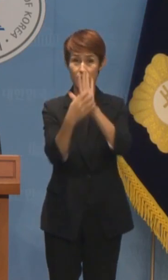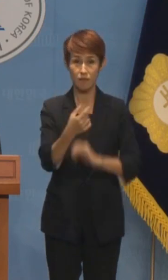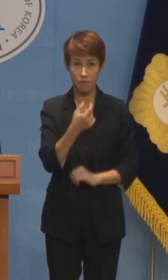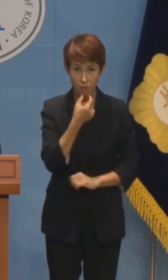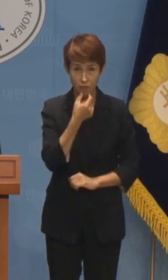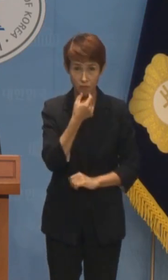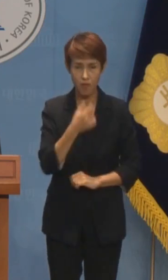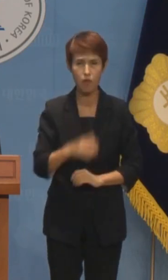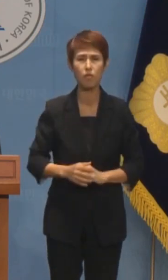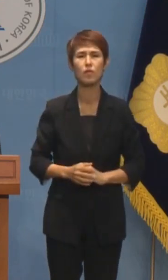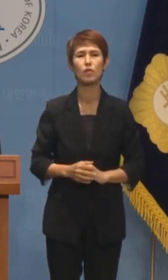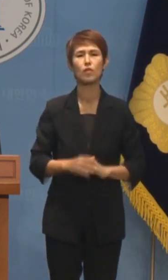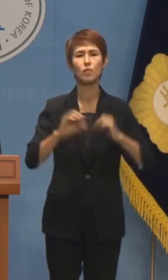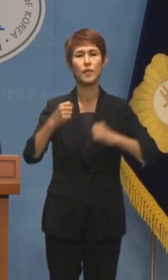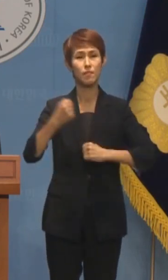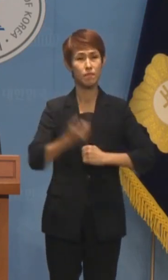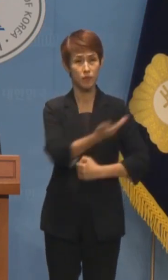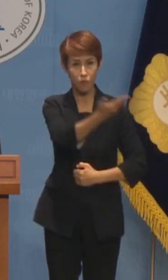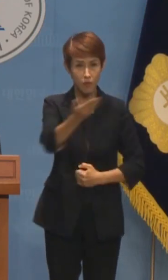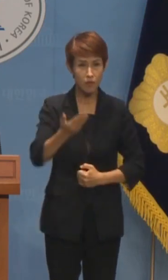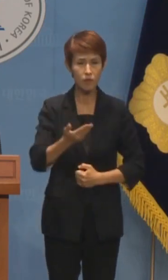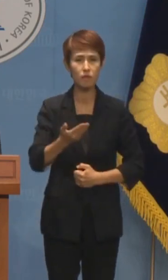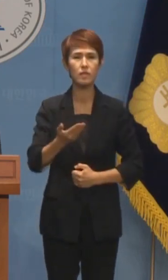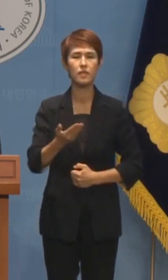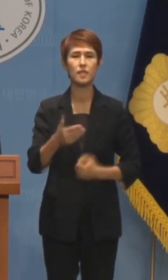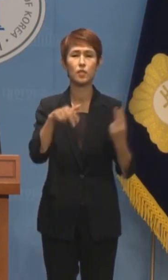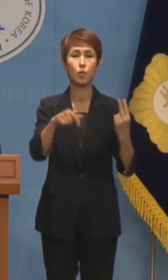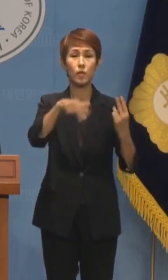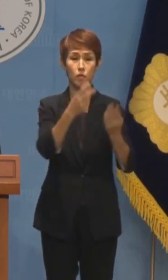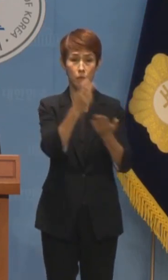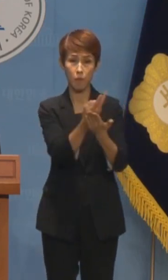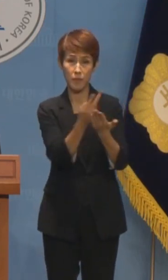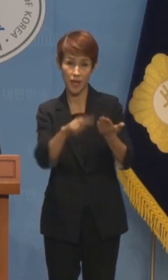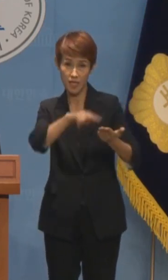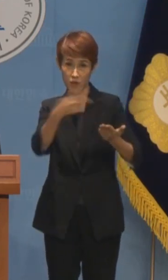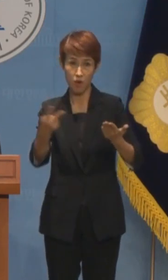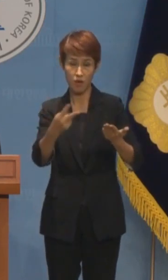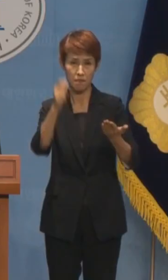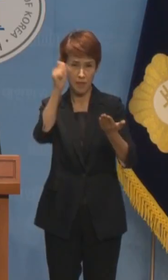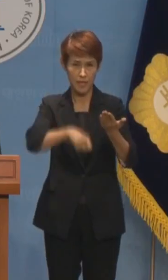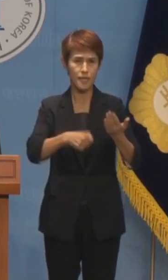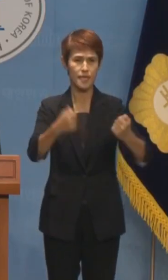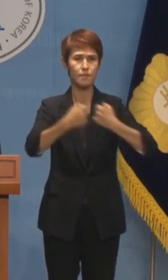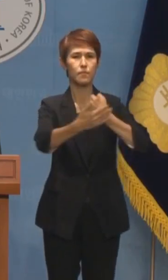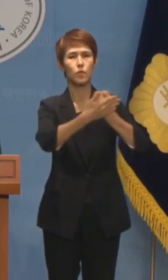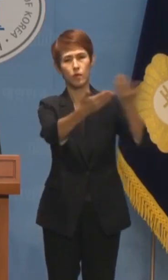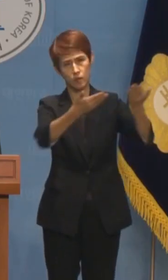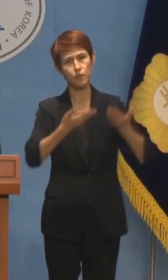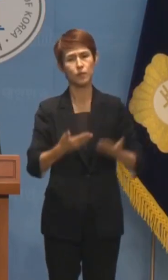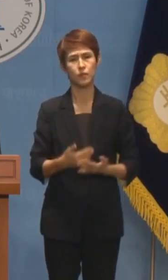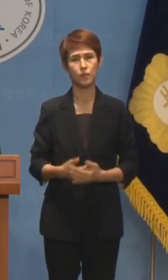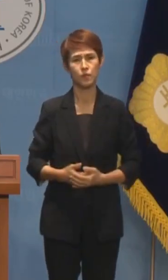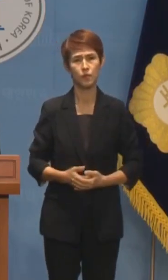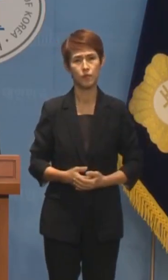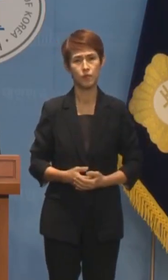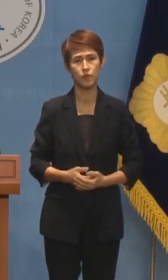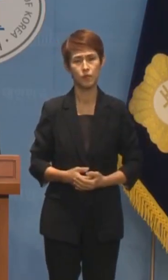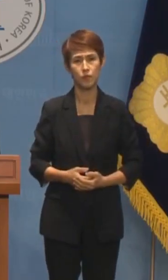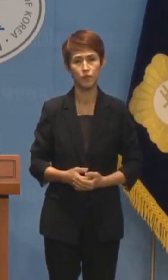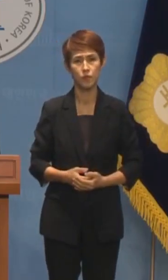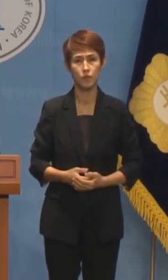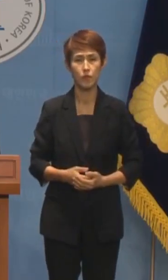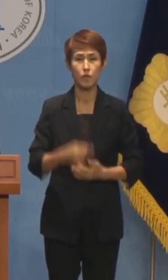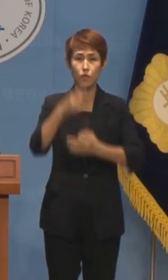않으려면 국민의힘 국회의원들은 노조법 2, 3조 개정안 통과에 적극 힘을 보태야 합니다.